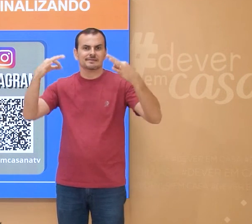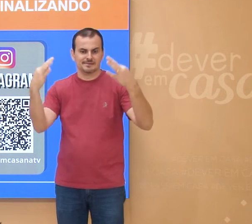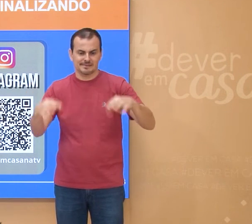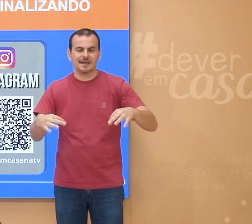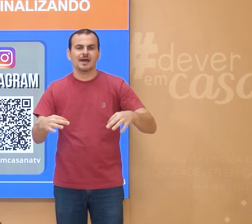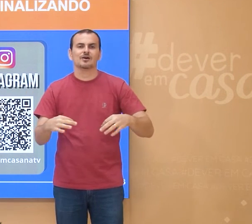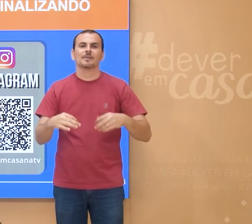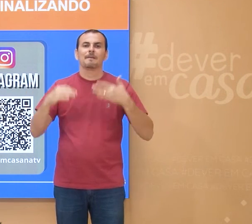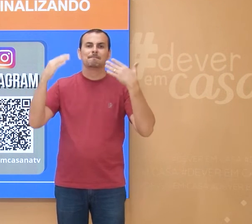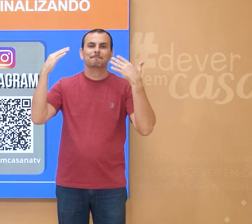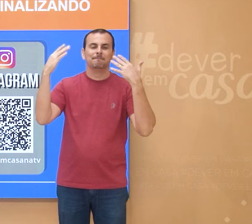Parabéns!